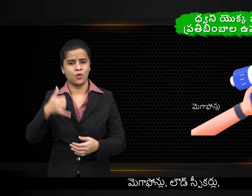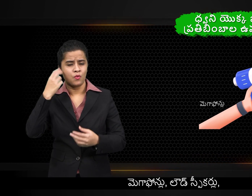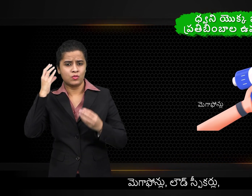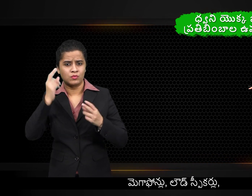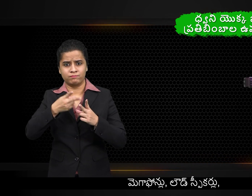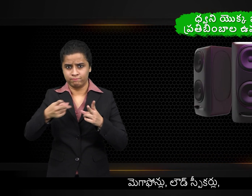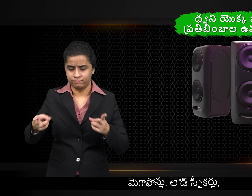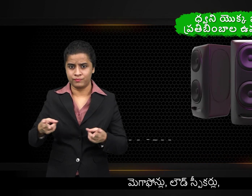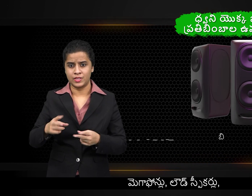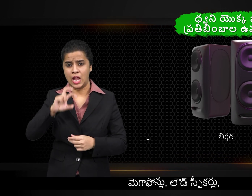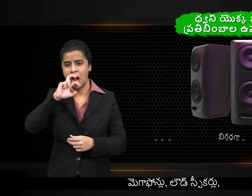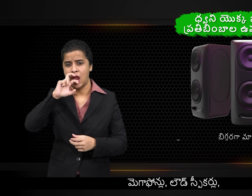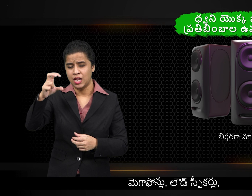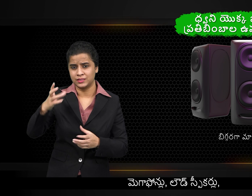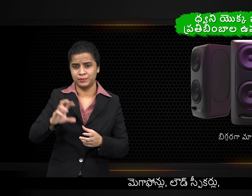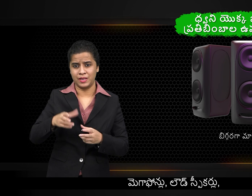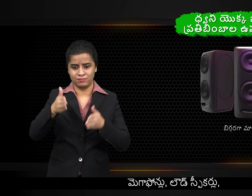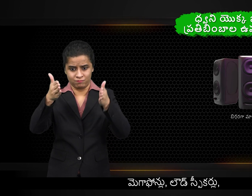మెగాఫోన్లు, లౌడ్ స్పీకర్లు,